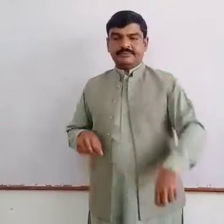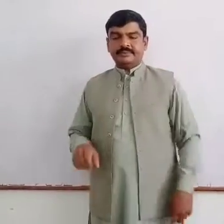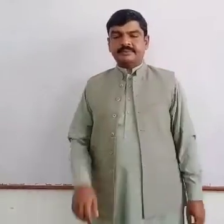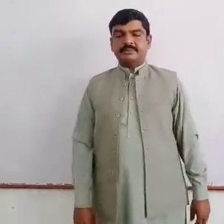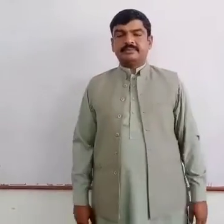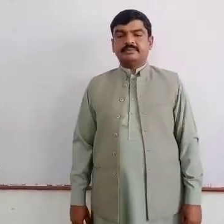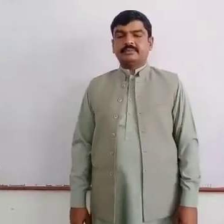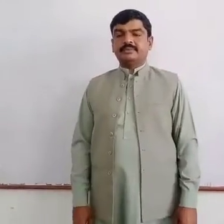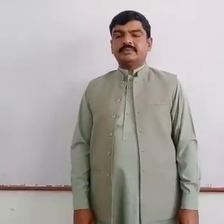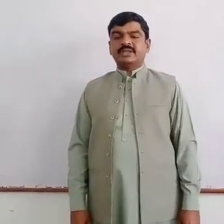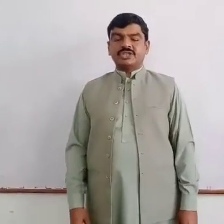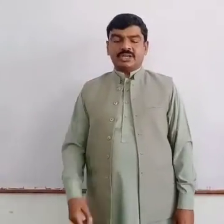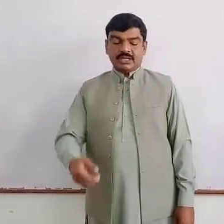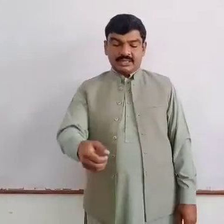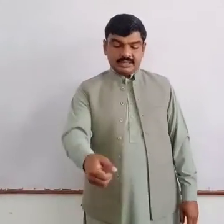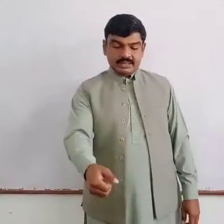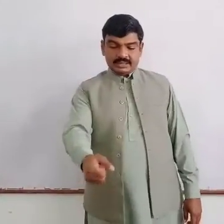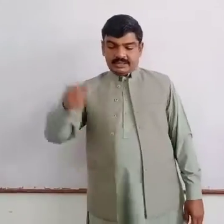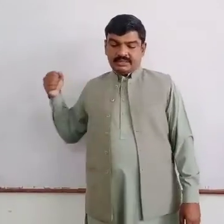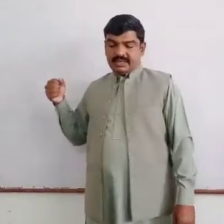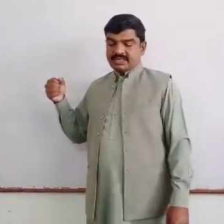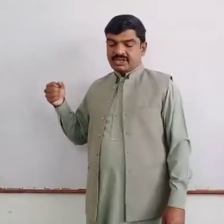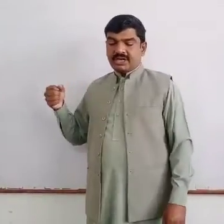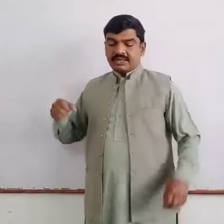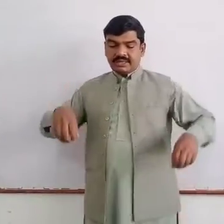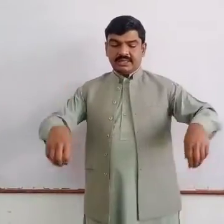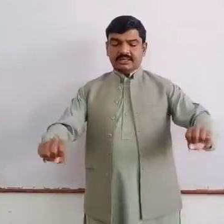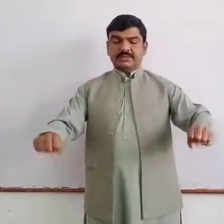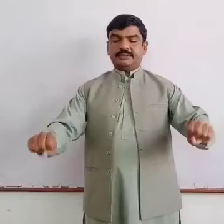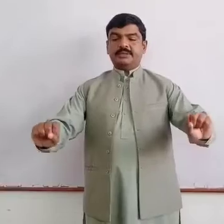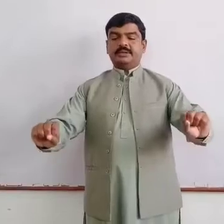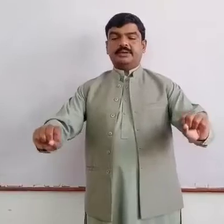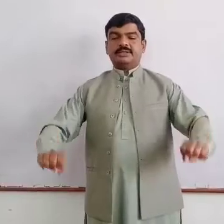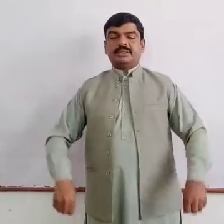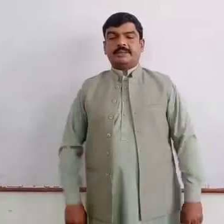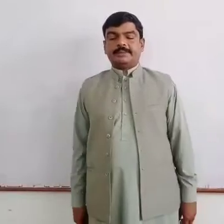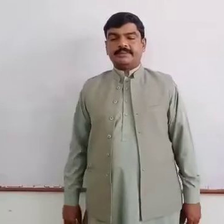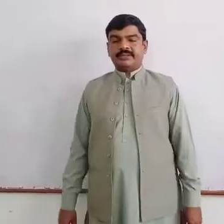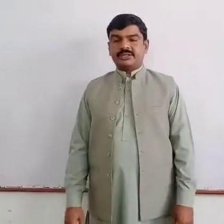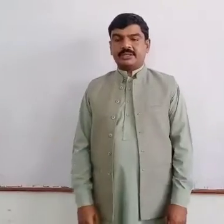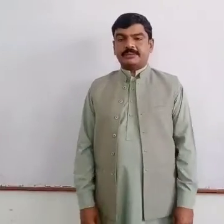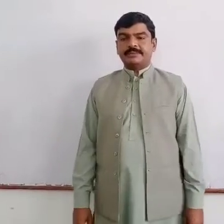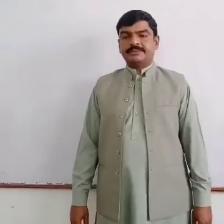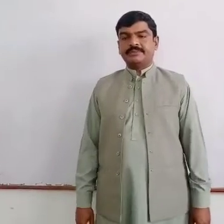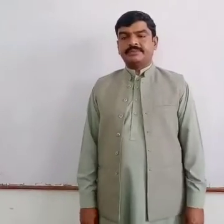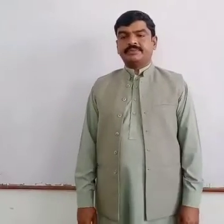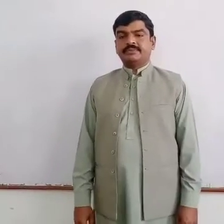रिक्षा ऐसे स्टार्ट करते हैं और चलादार रिक्षा मोटर कार